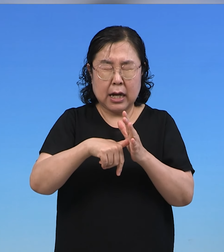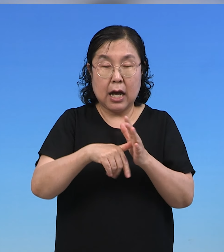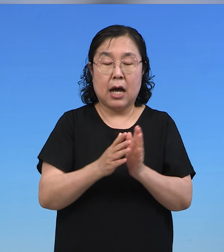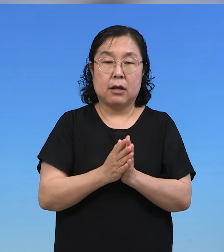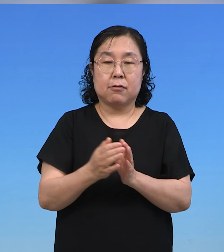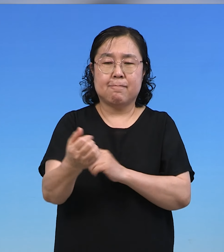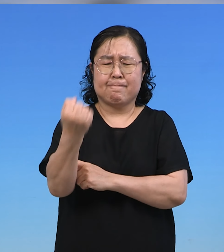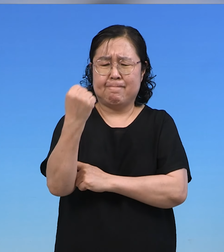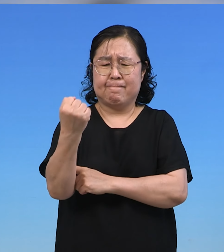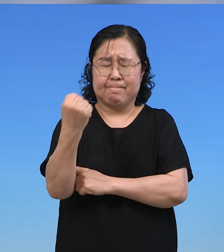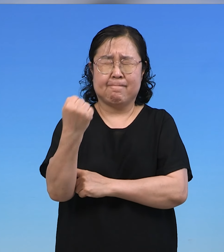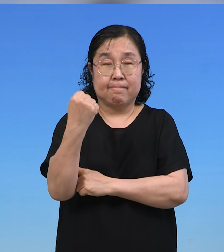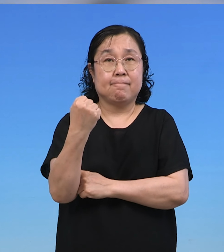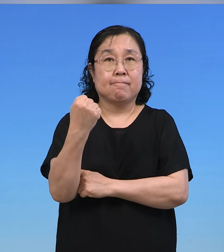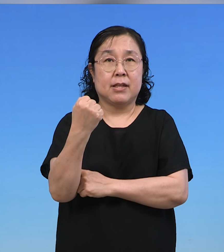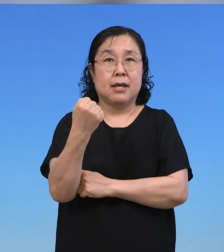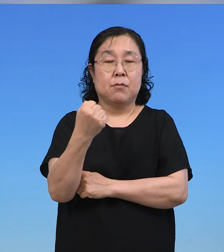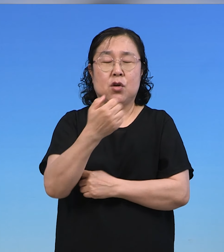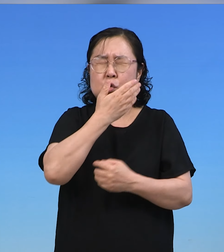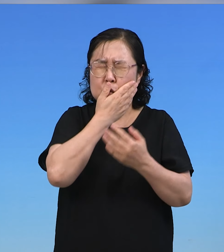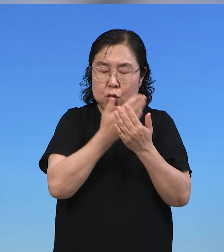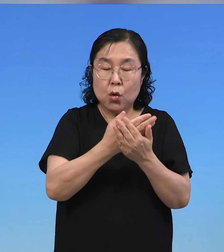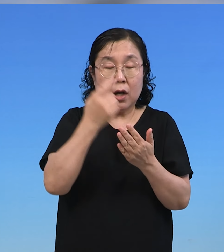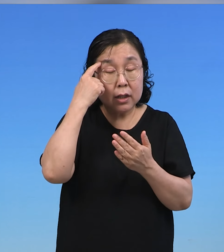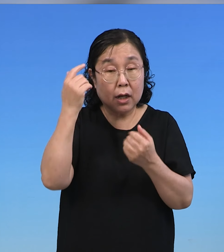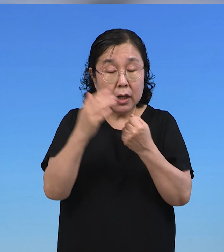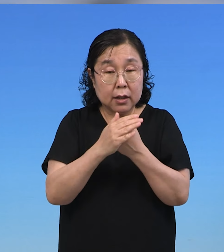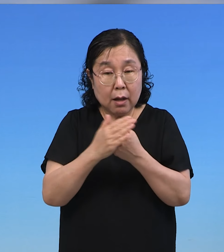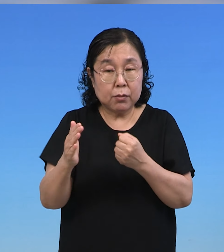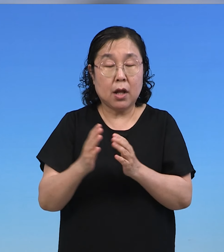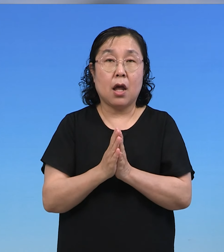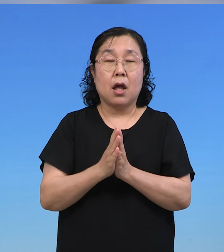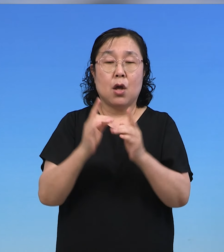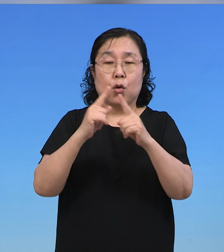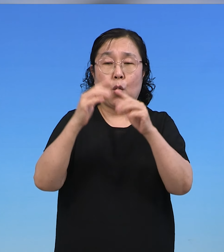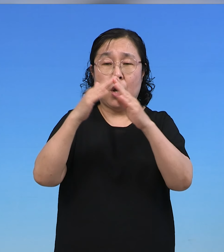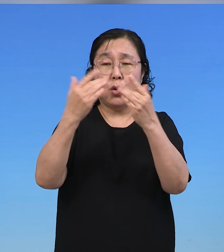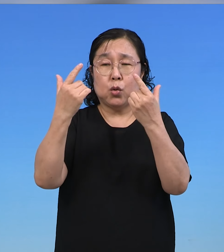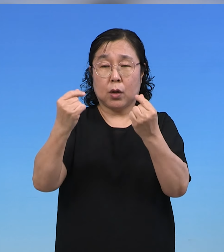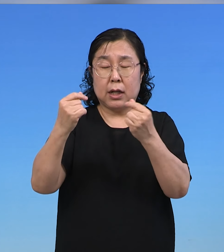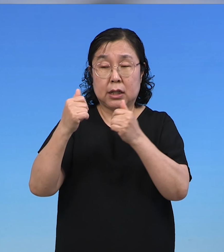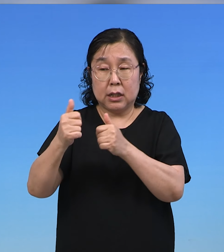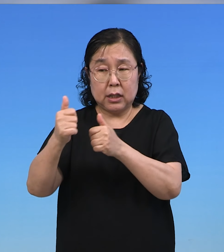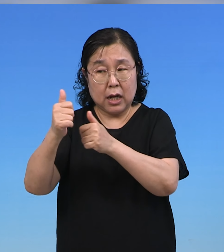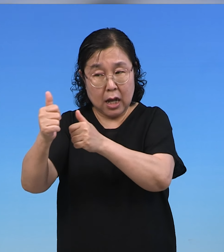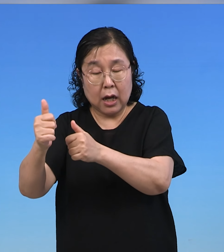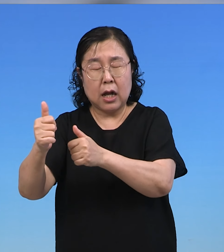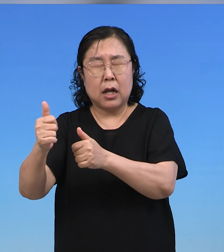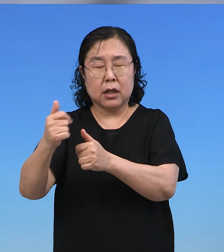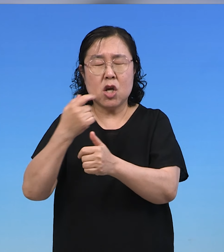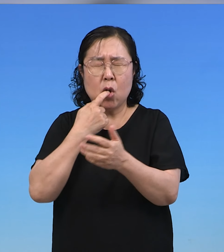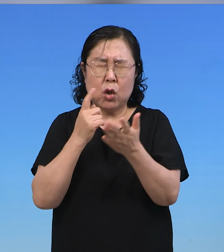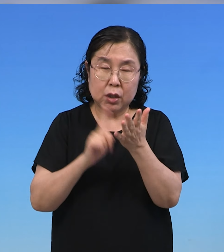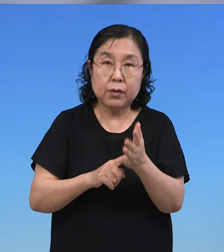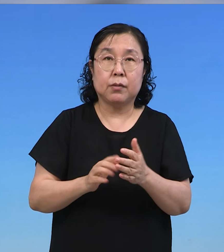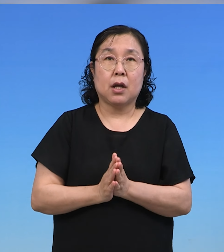목회를 해보니까요, 정신 안 차리면 교회도 그렇게 가기 쉬워요. 팍스 로마나. 건물 키워야 돼, 모아야